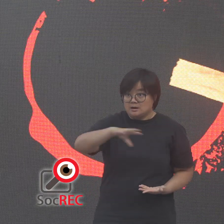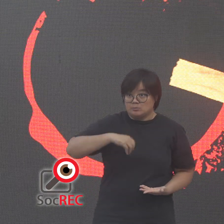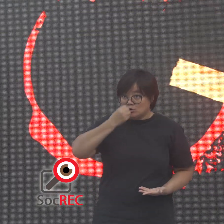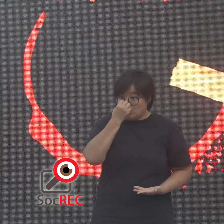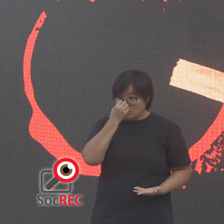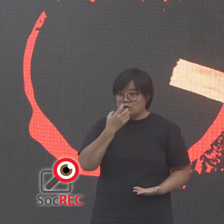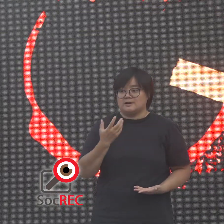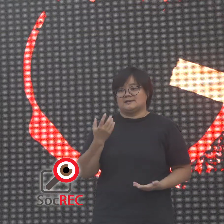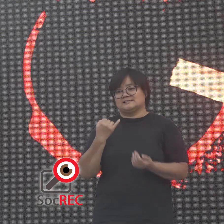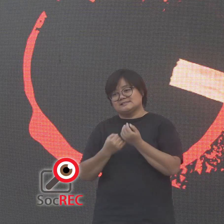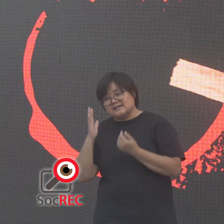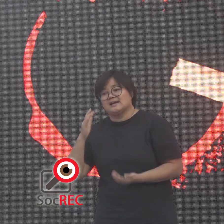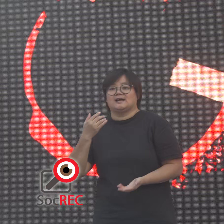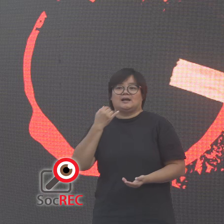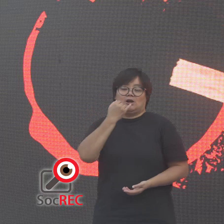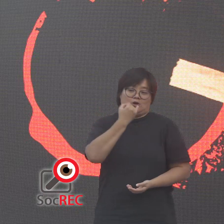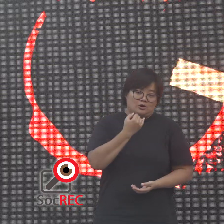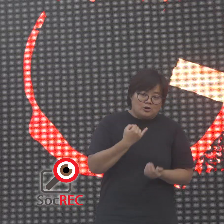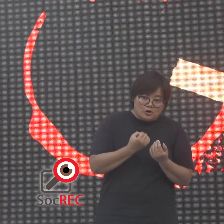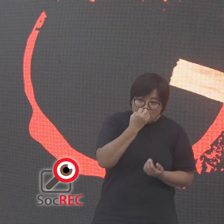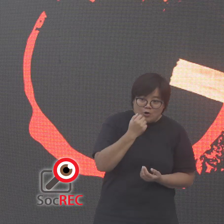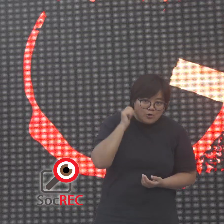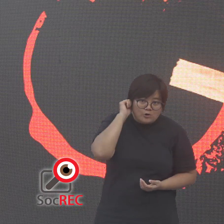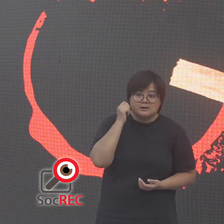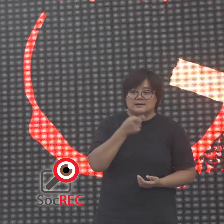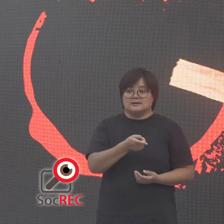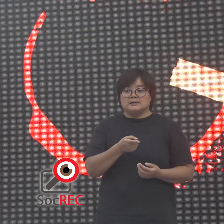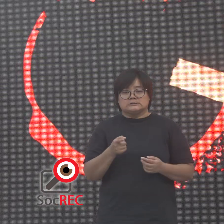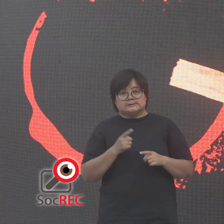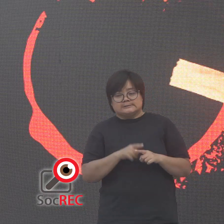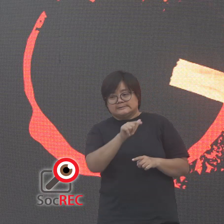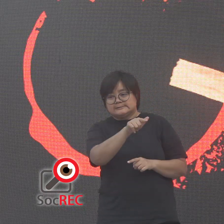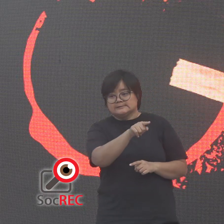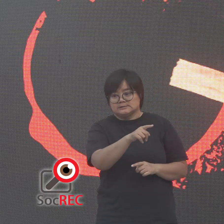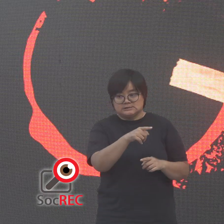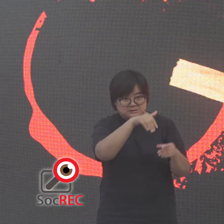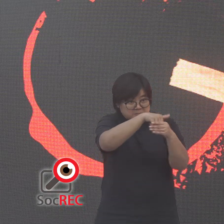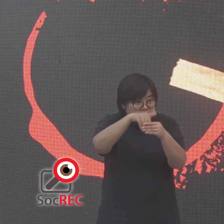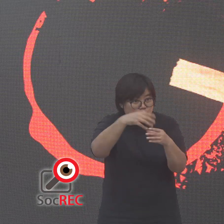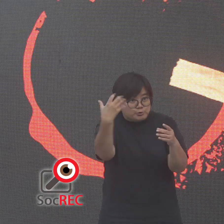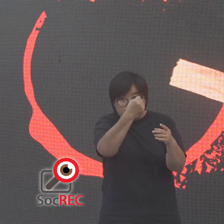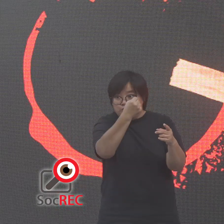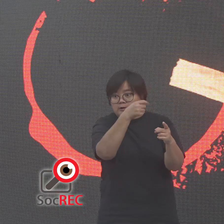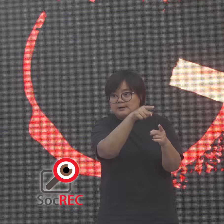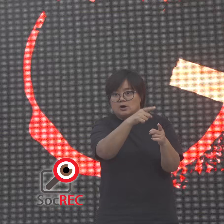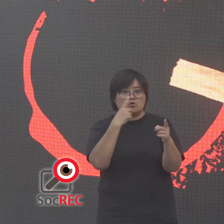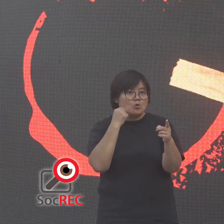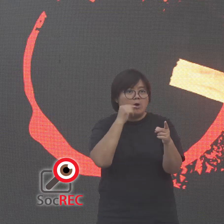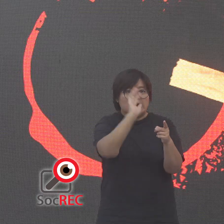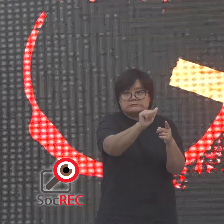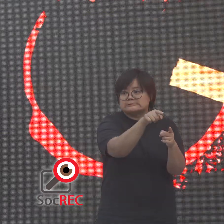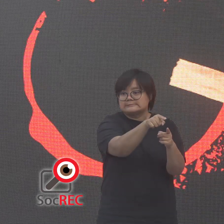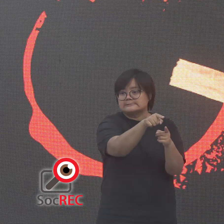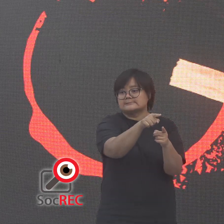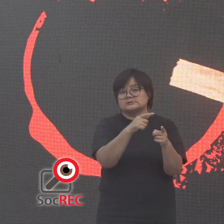結果，羨慕他們可以用選票去守住台灣的時候，其實我們是不可以對